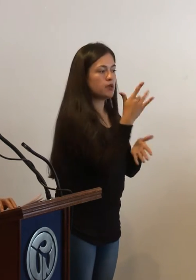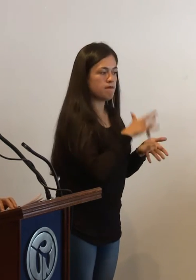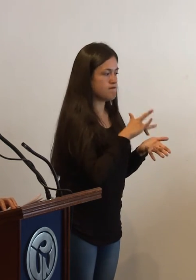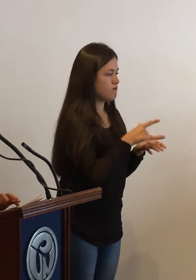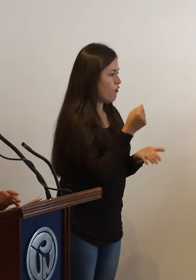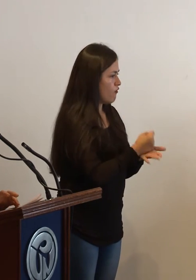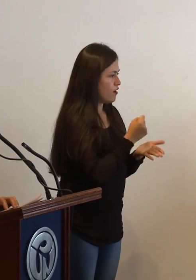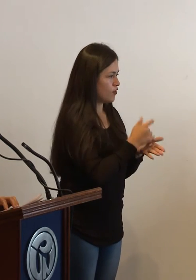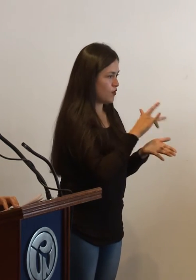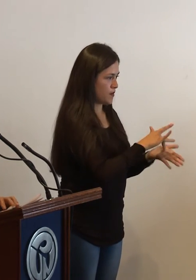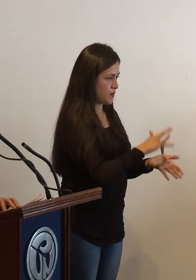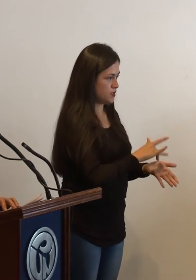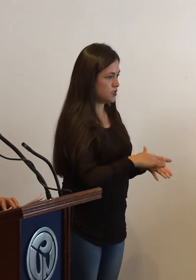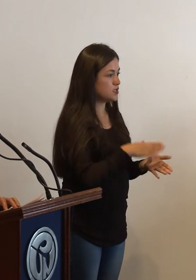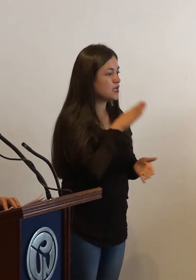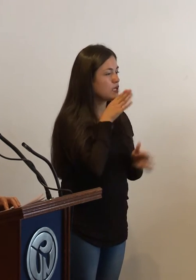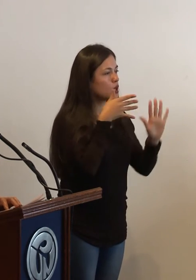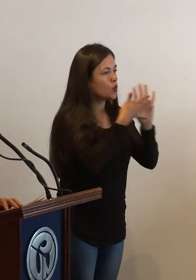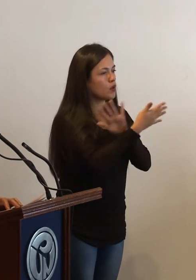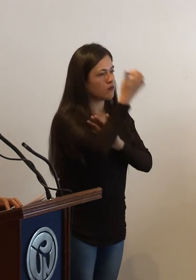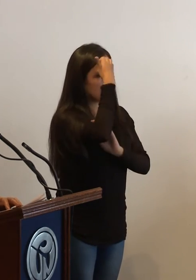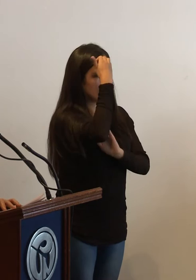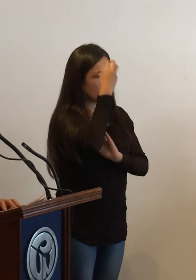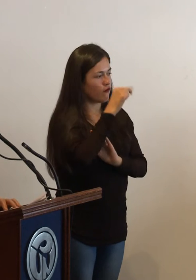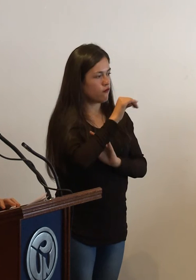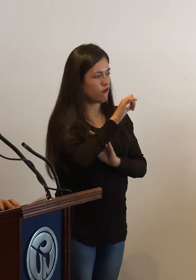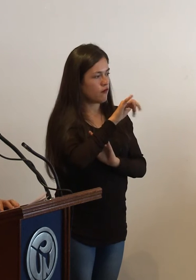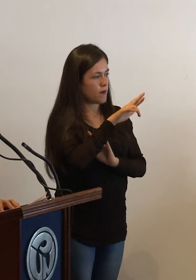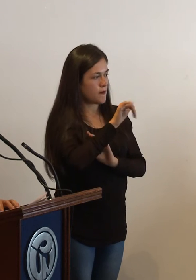1979, según lo cuenta la profesora Miriam Zúñiga,